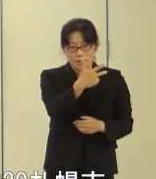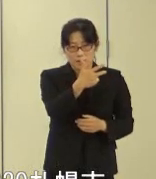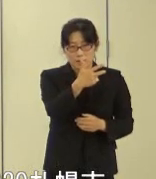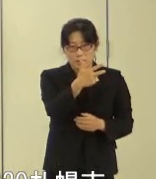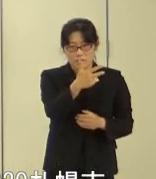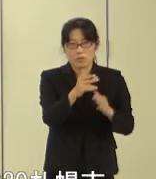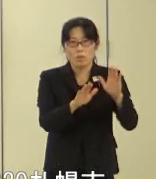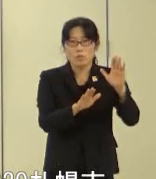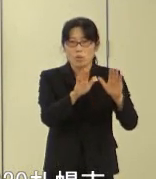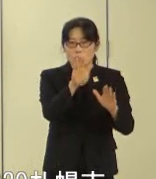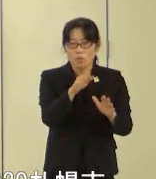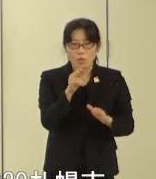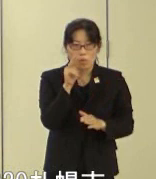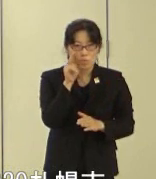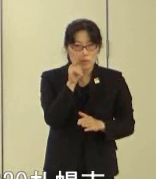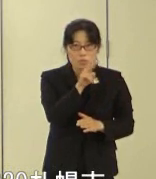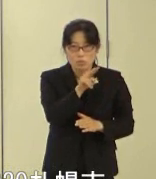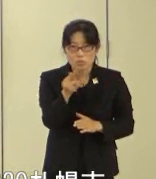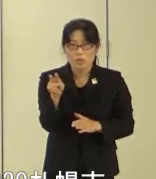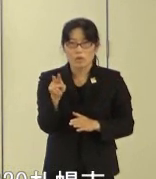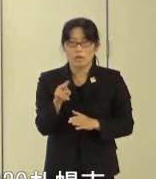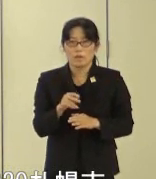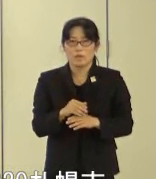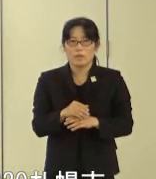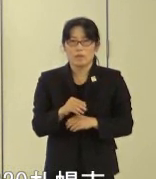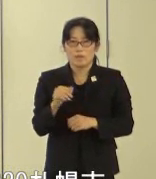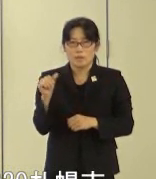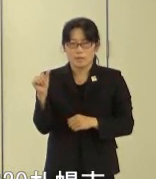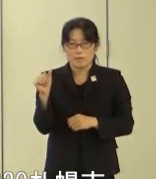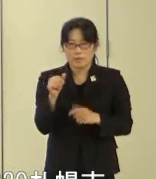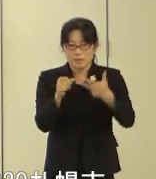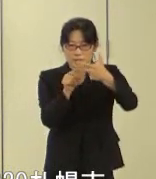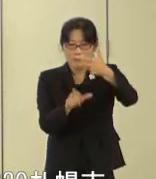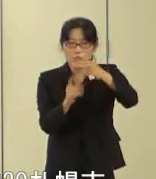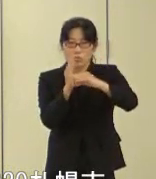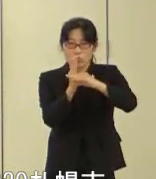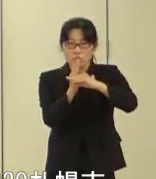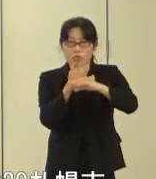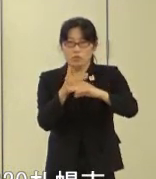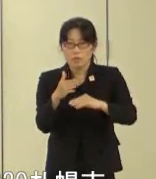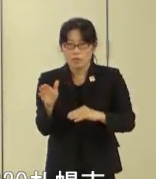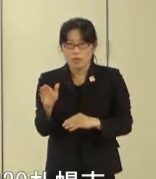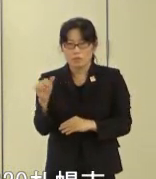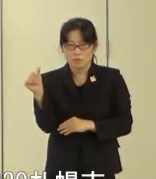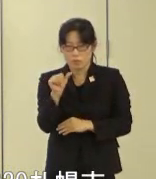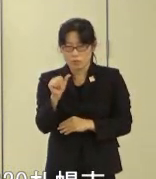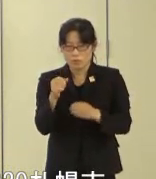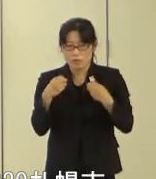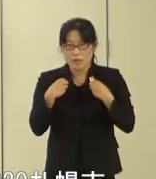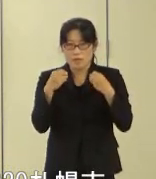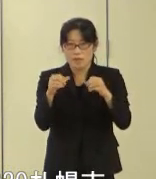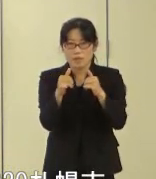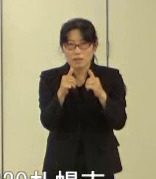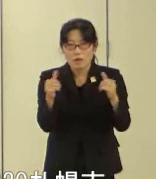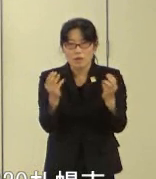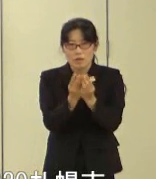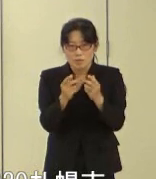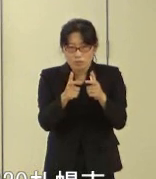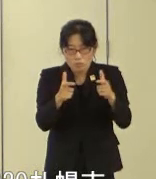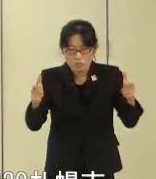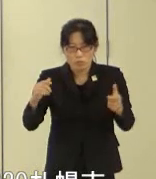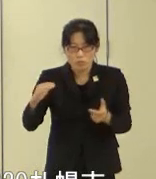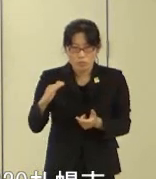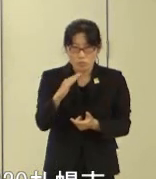況からしますと、急速に7月中旬から感染が拡大をしている